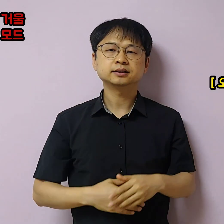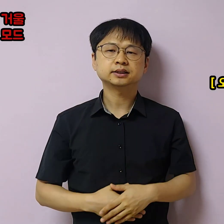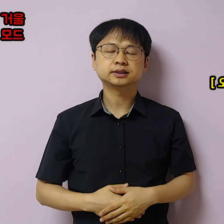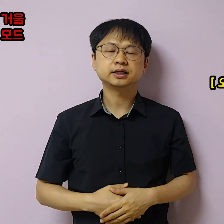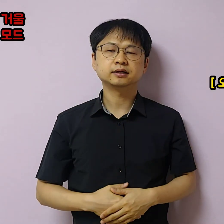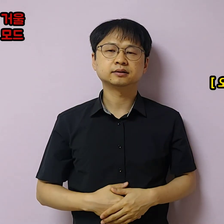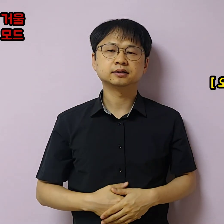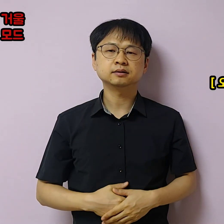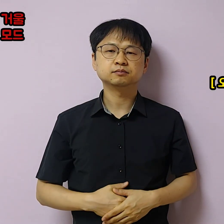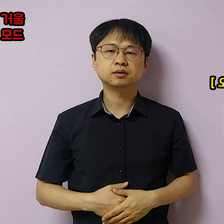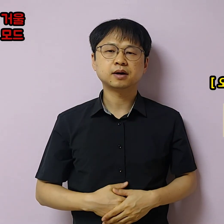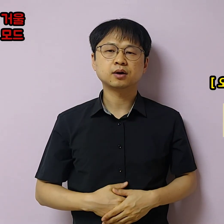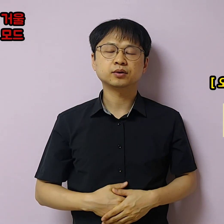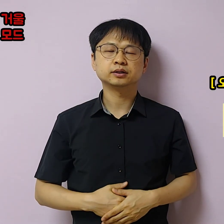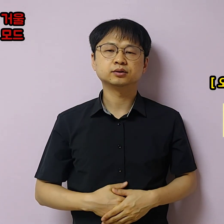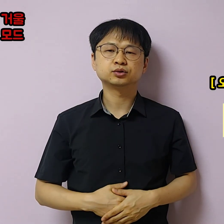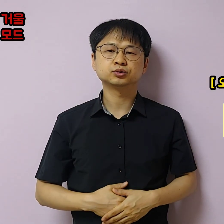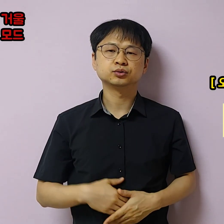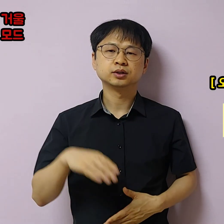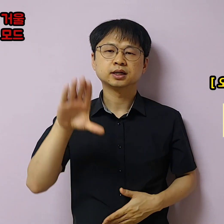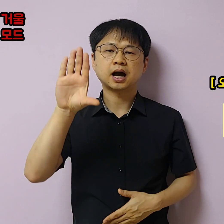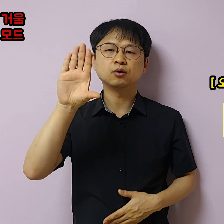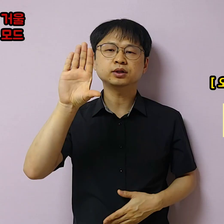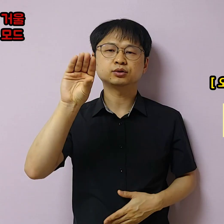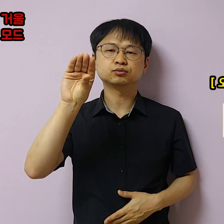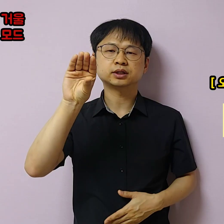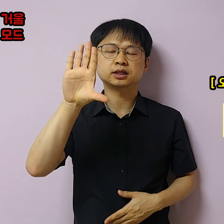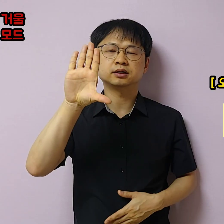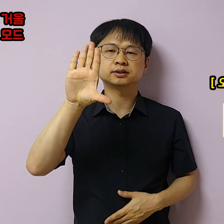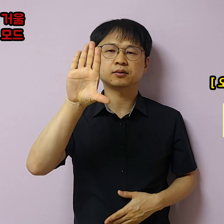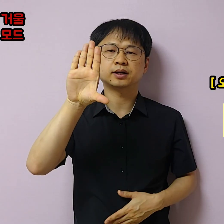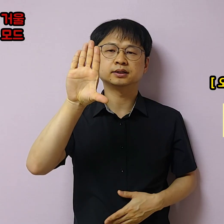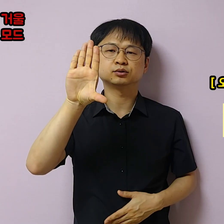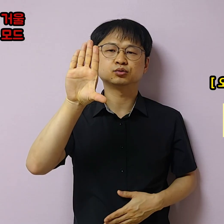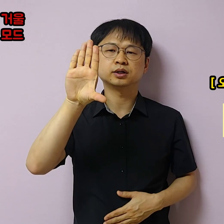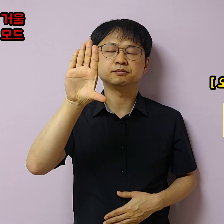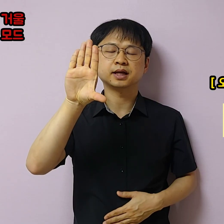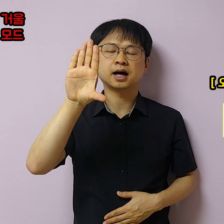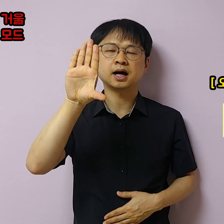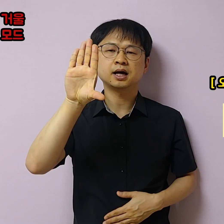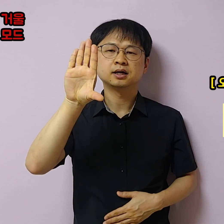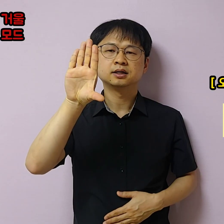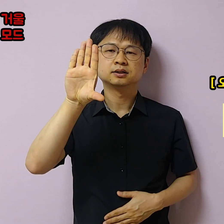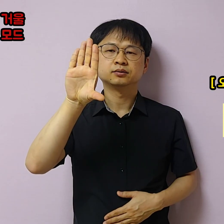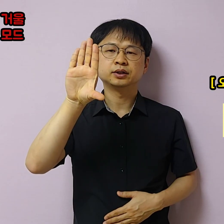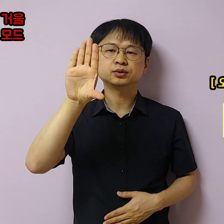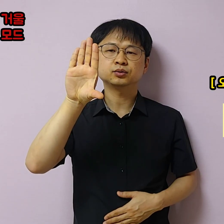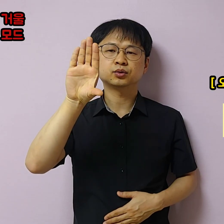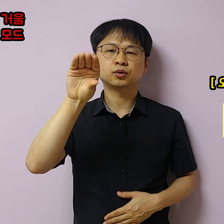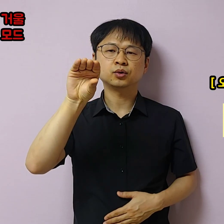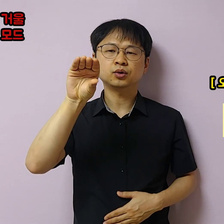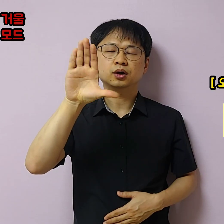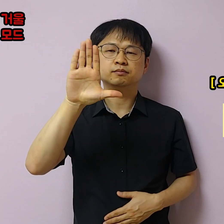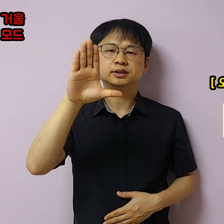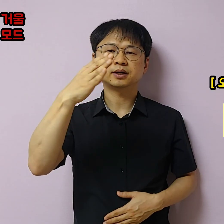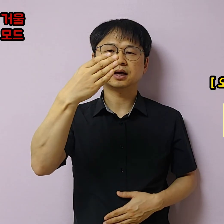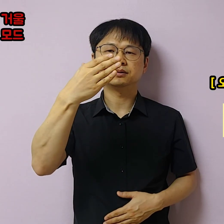현재 진행형은 뭐뭐 하고 있는 중, 가운데 중자를 형상화한 수어입니다. 왼손으로 엄지와 나머지